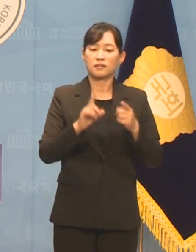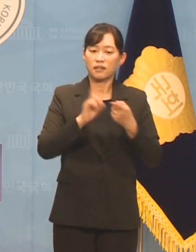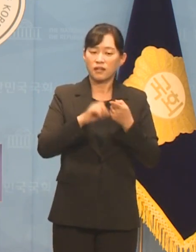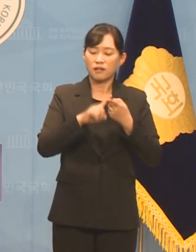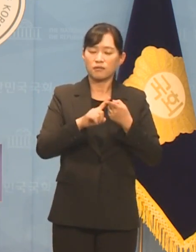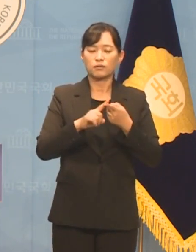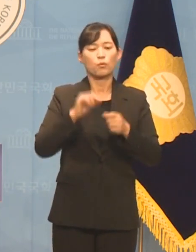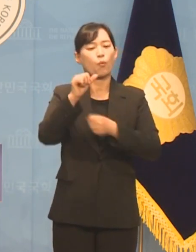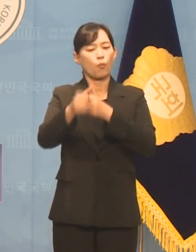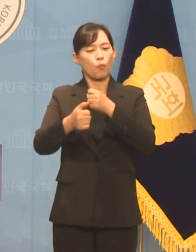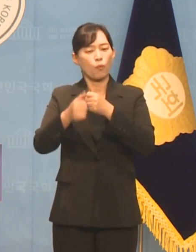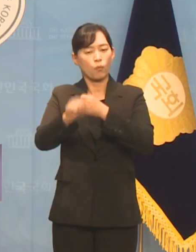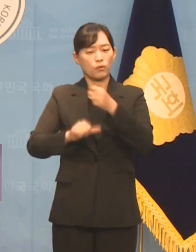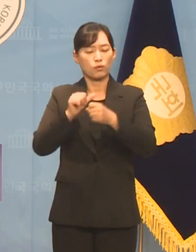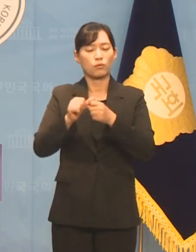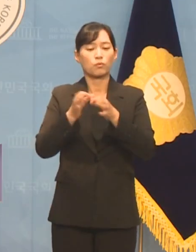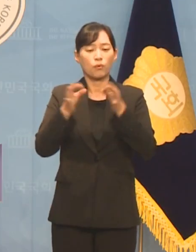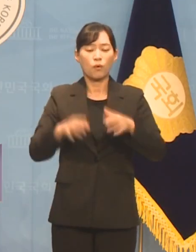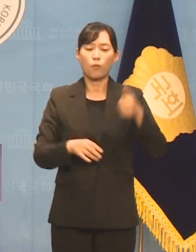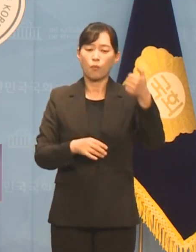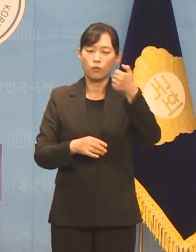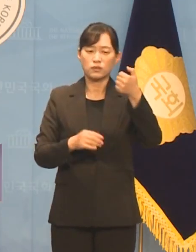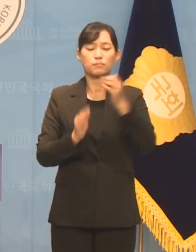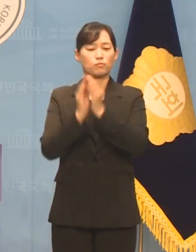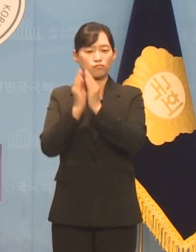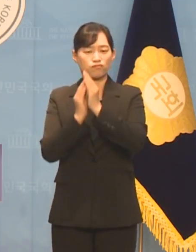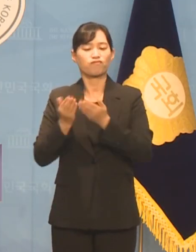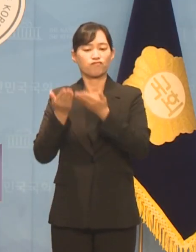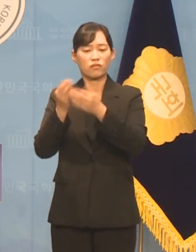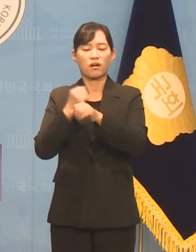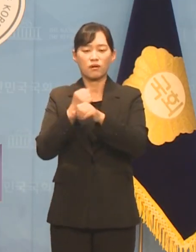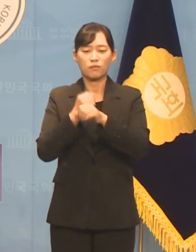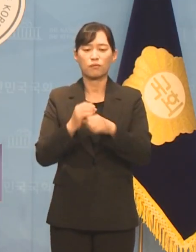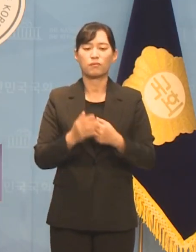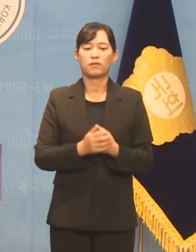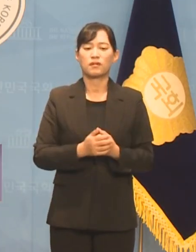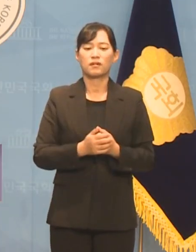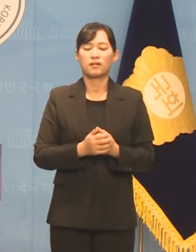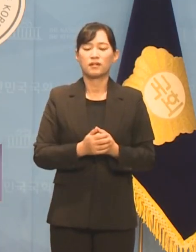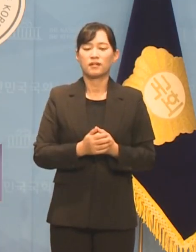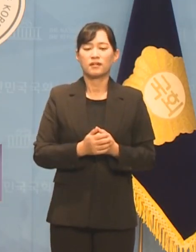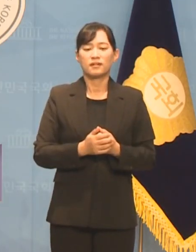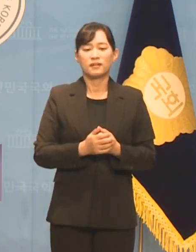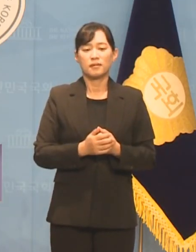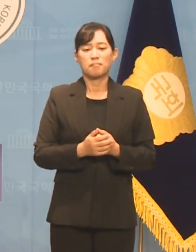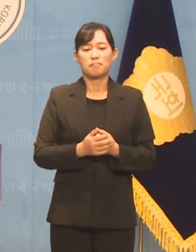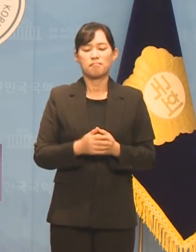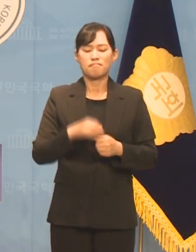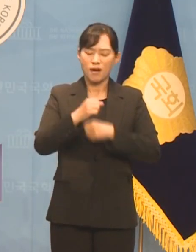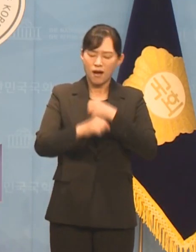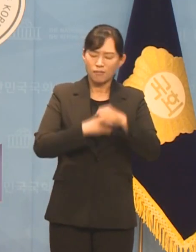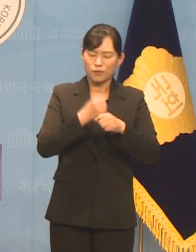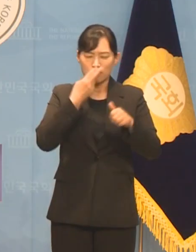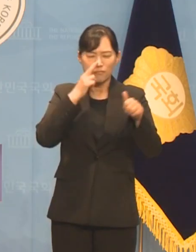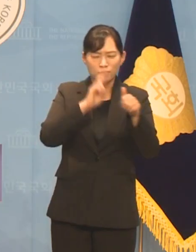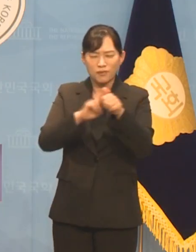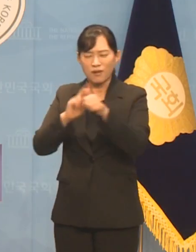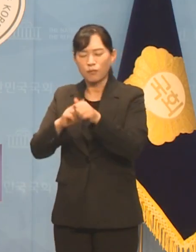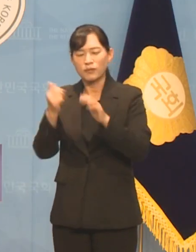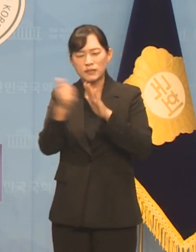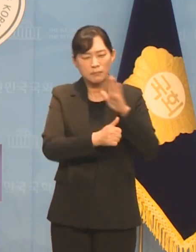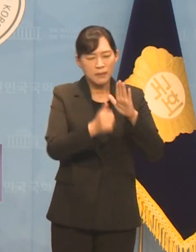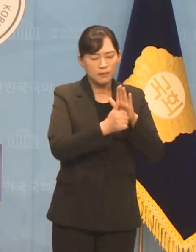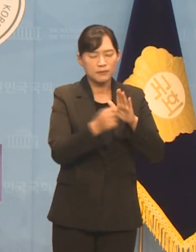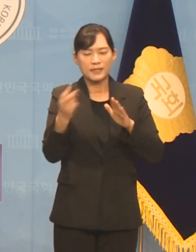5년간 50조 원 조성하고 이로 인해 마련될 혁신의 플레이그라운드에서 마음껏 도전하고